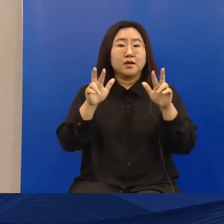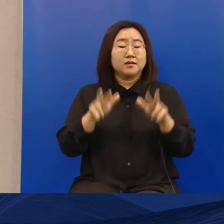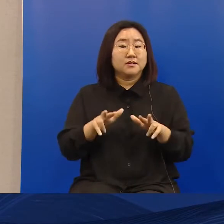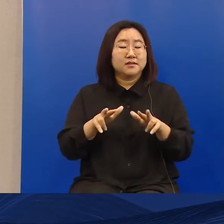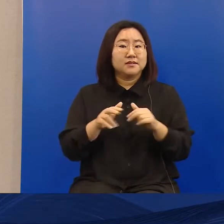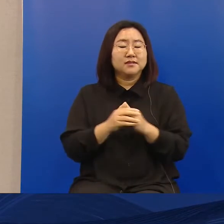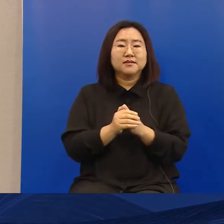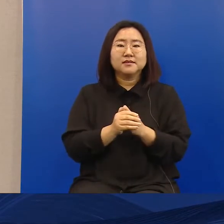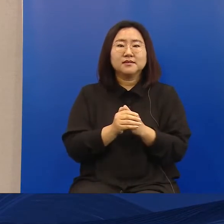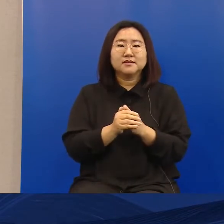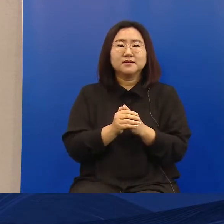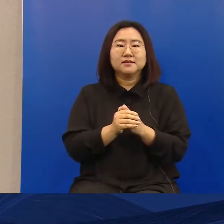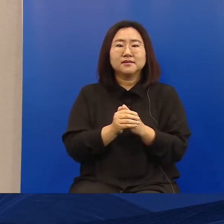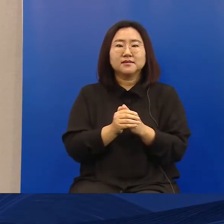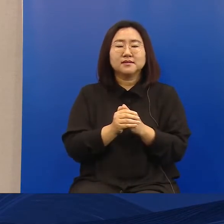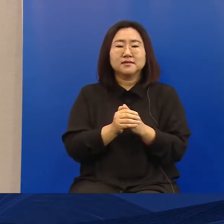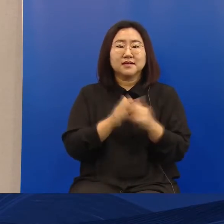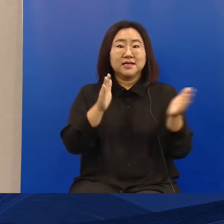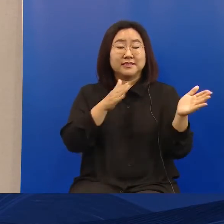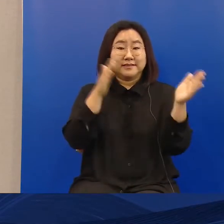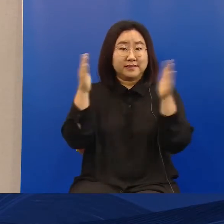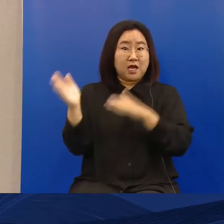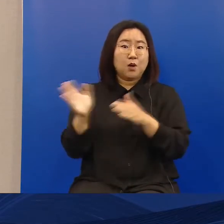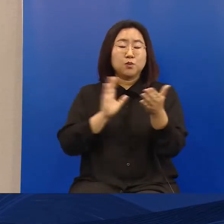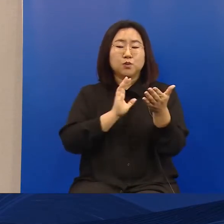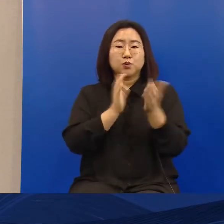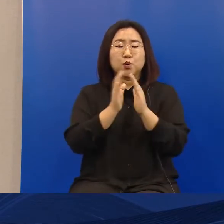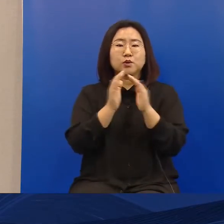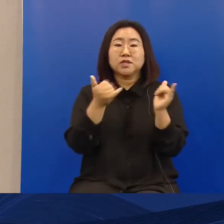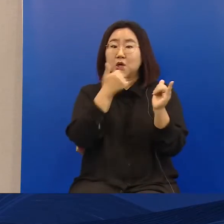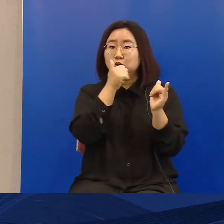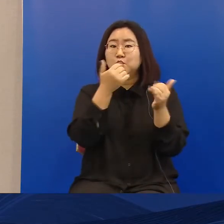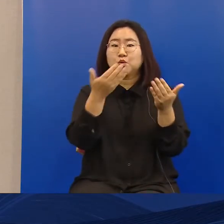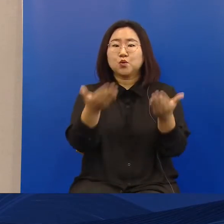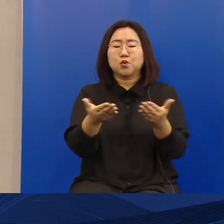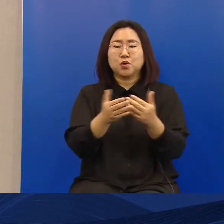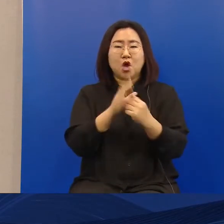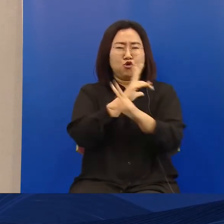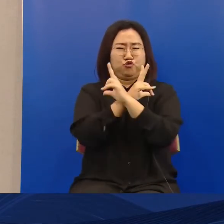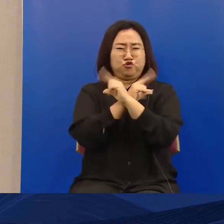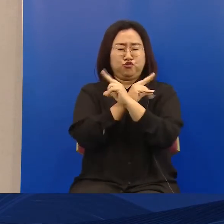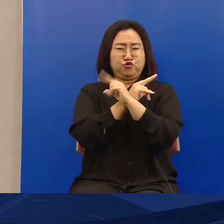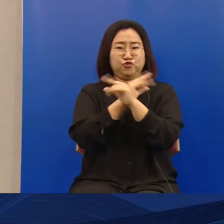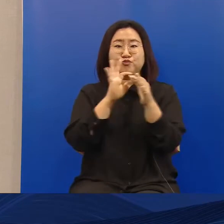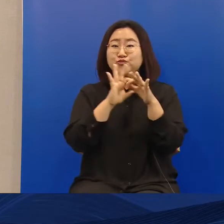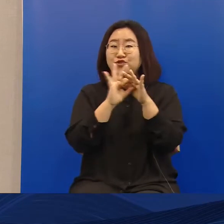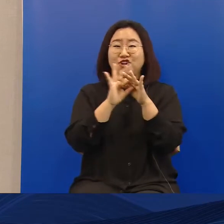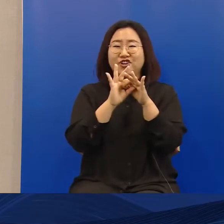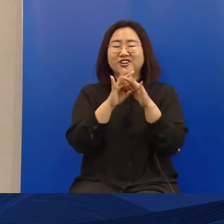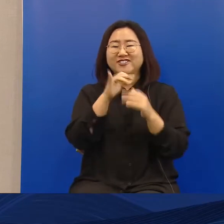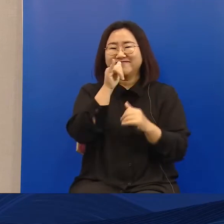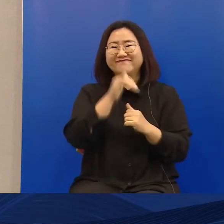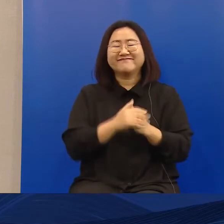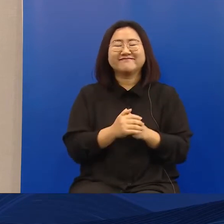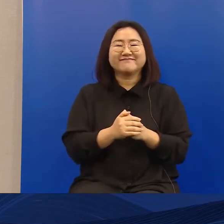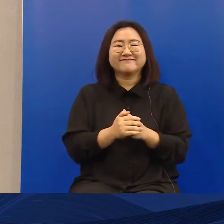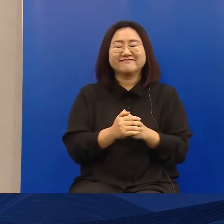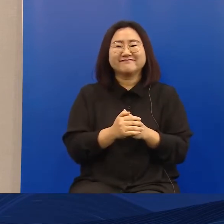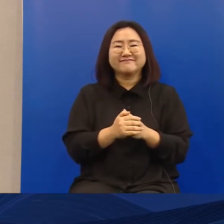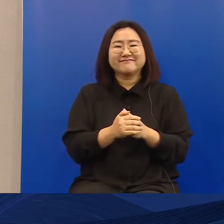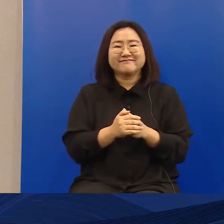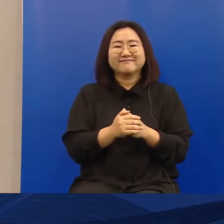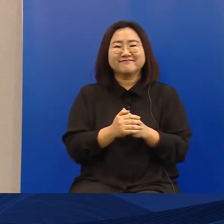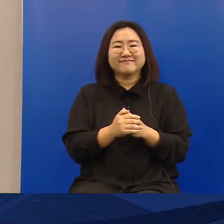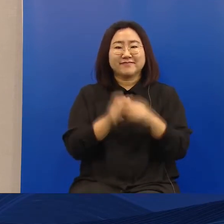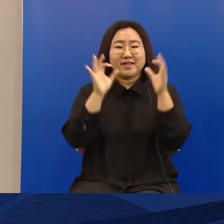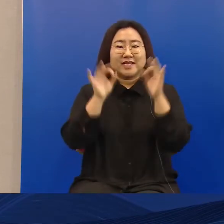이제 다음 토론자를 소개해 드리겠습니다. 줌으로 토론을 좀 해 주실 계획이신데요.